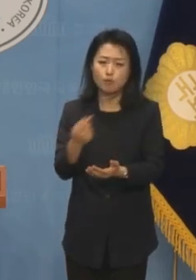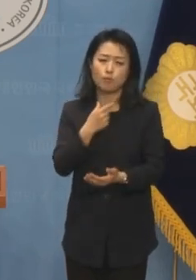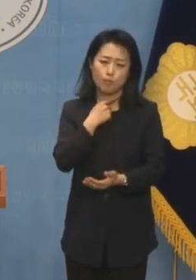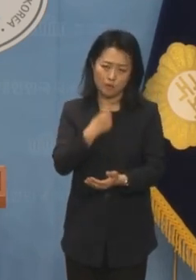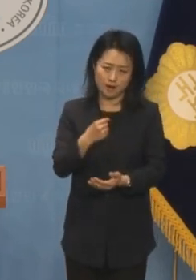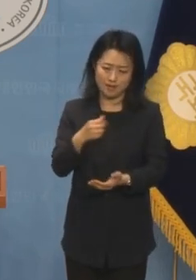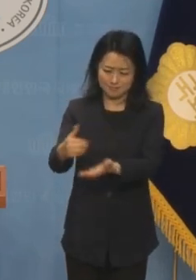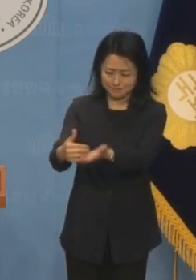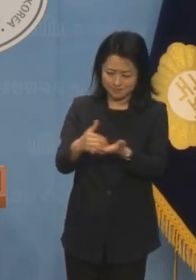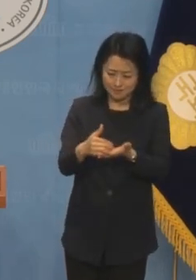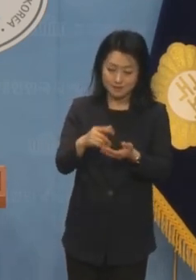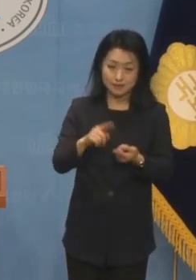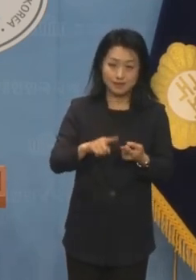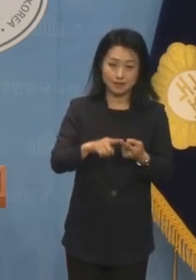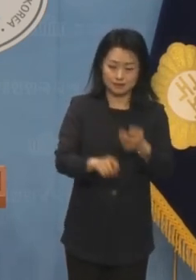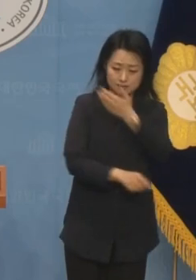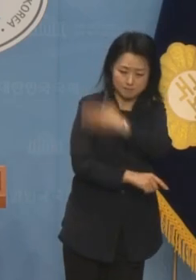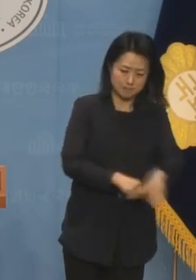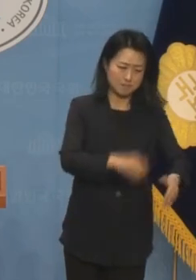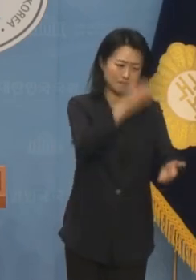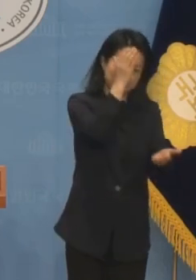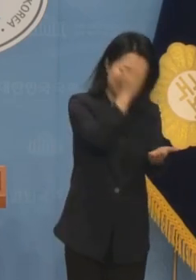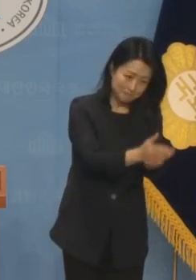더 이상 외면하지 않도록 하십시오.